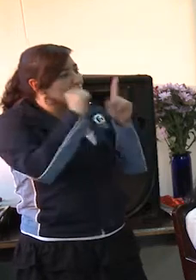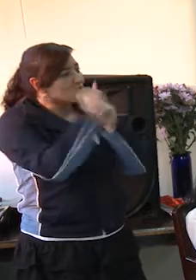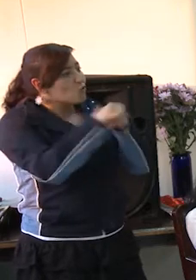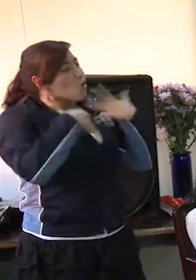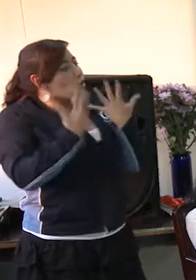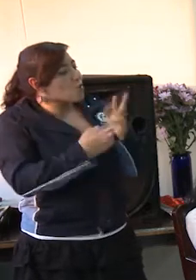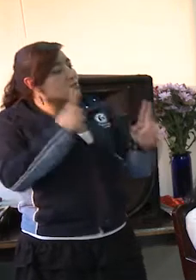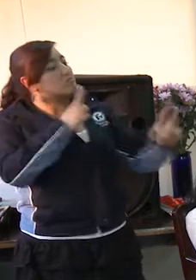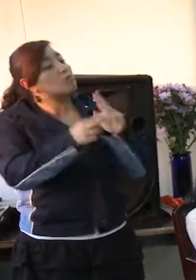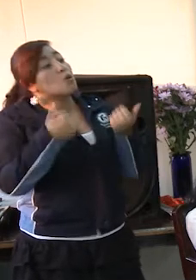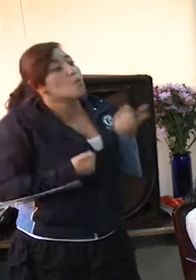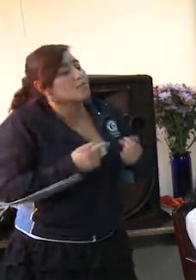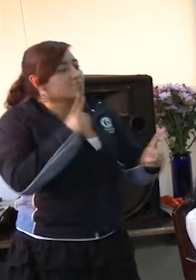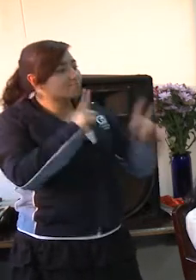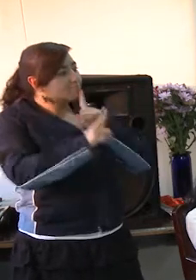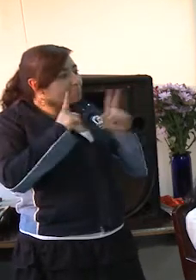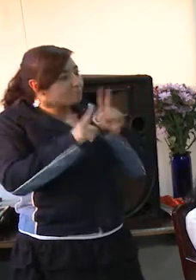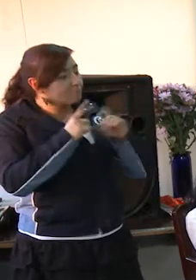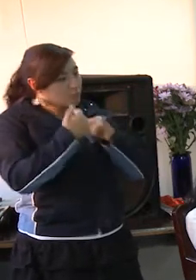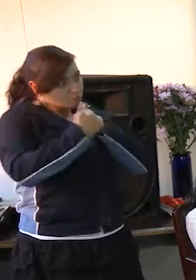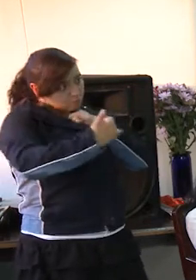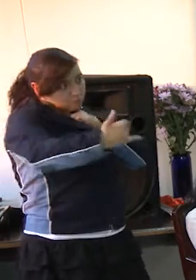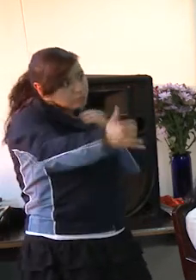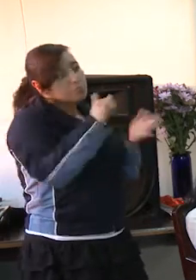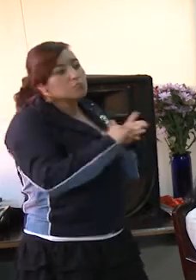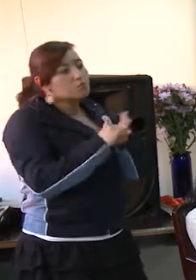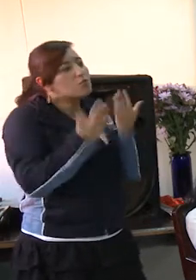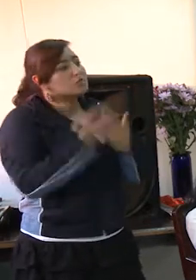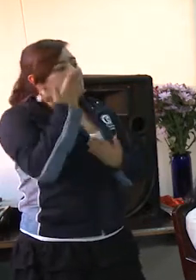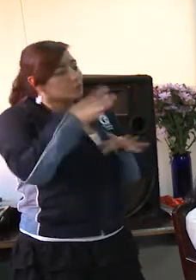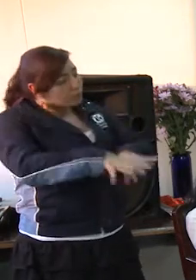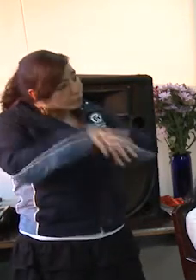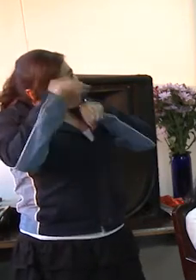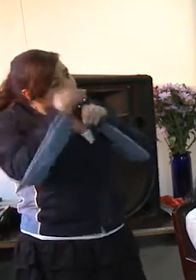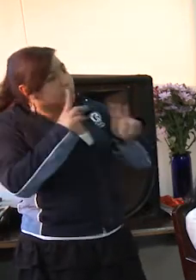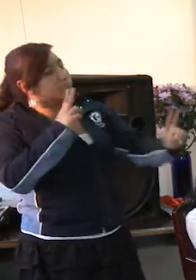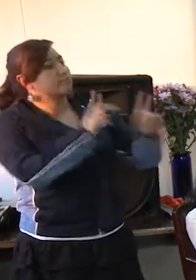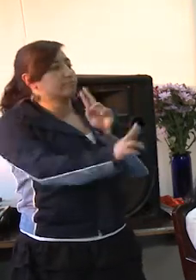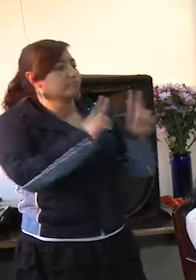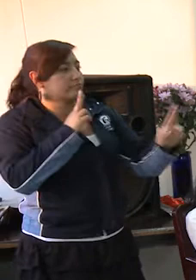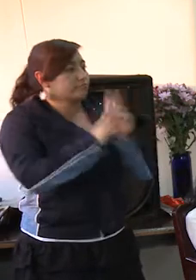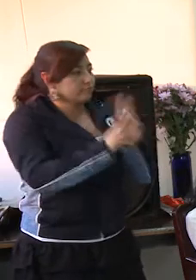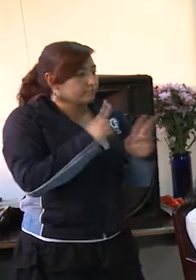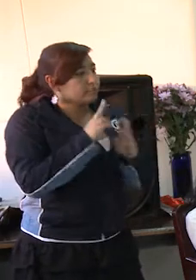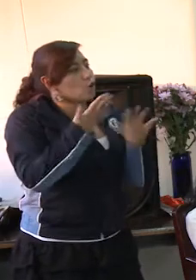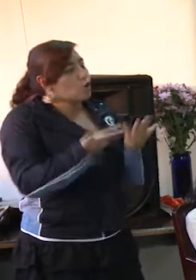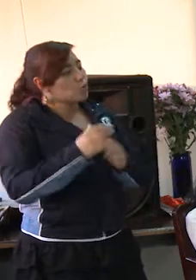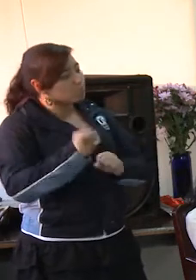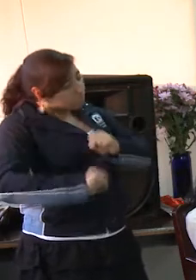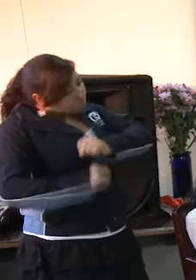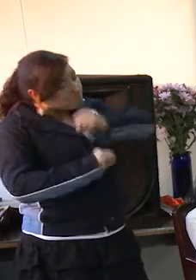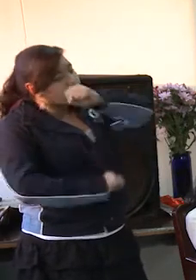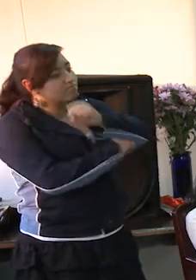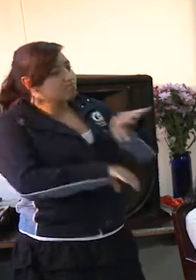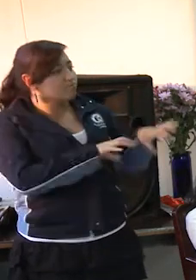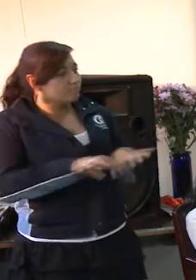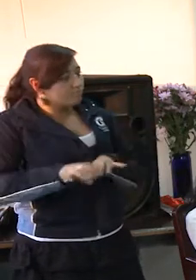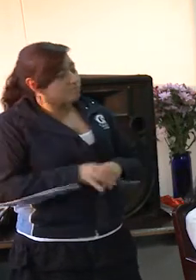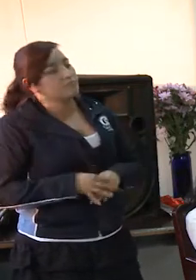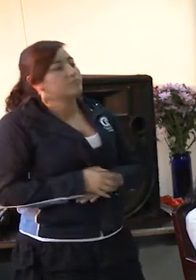una relación dialógica, horizontal, que permita un aprendizaje recíproco y el potenciamiento de las acciones.